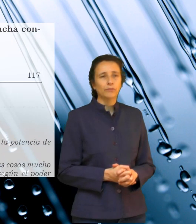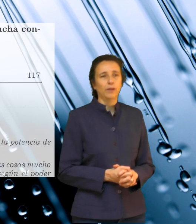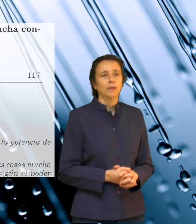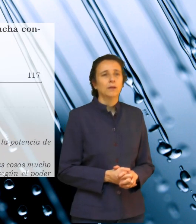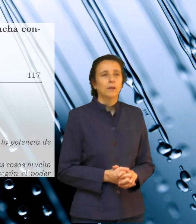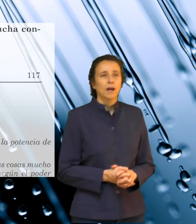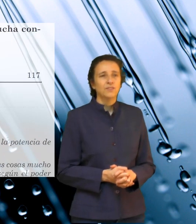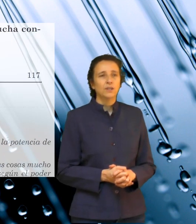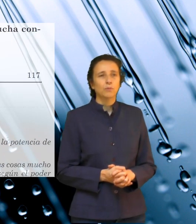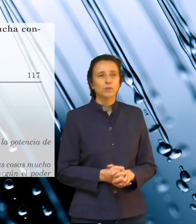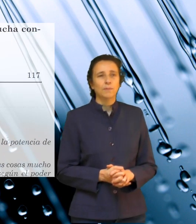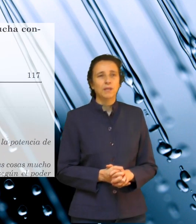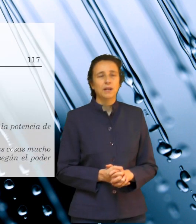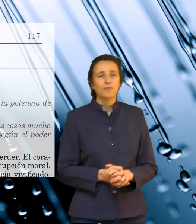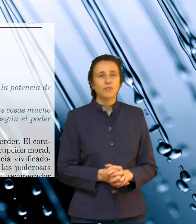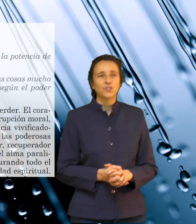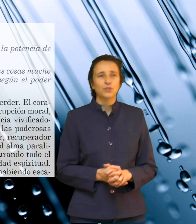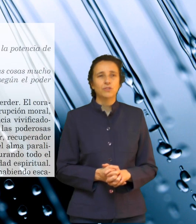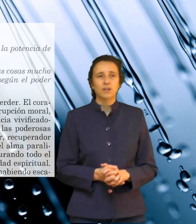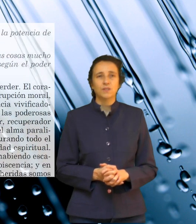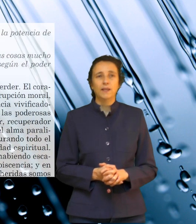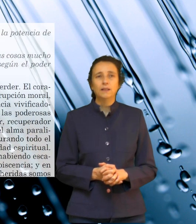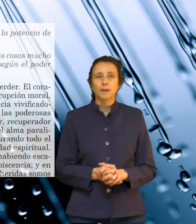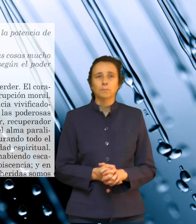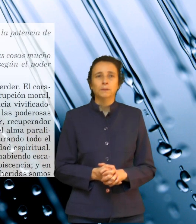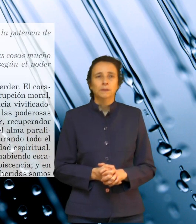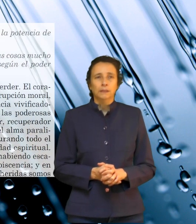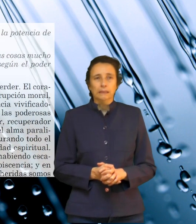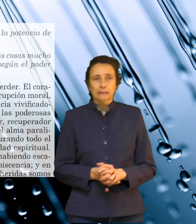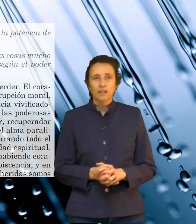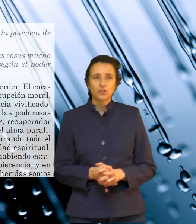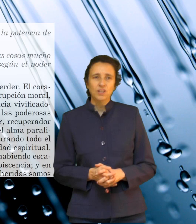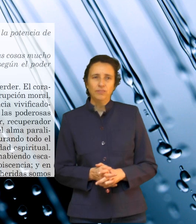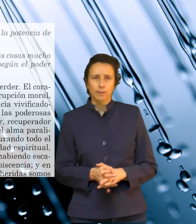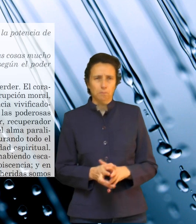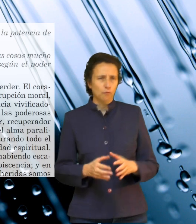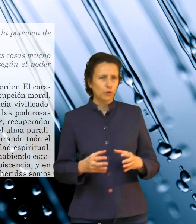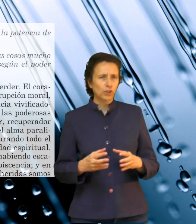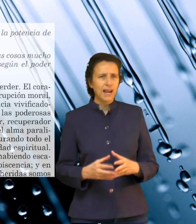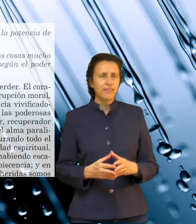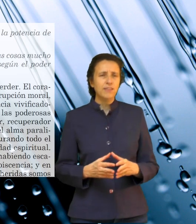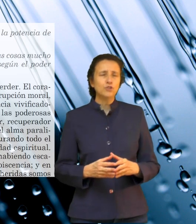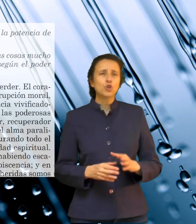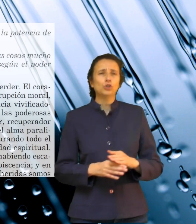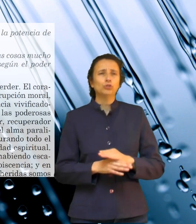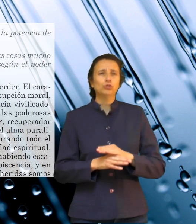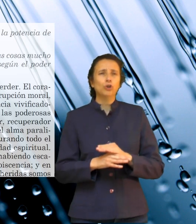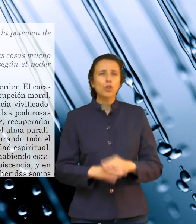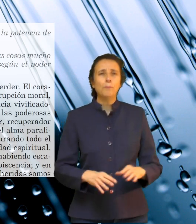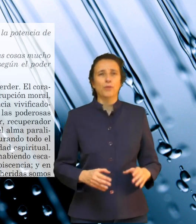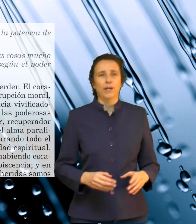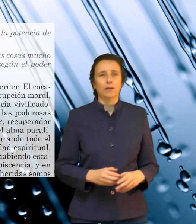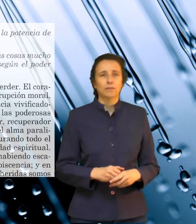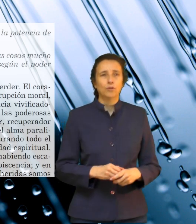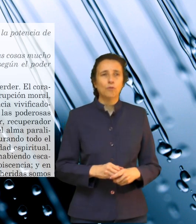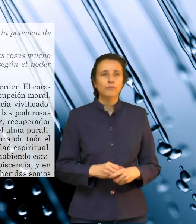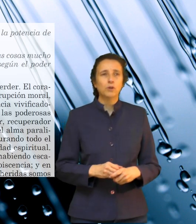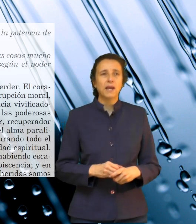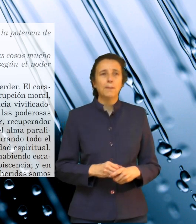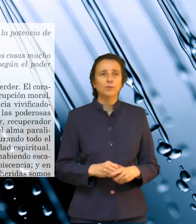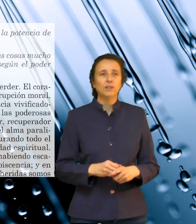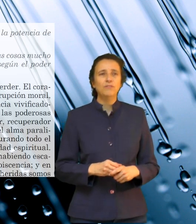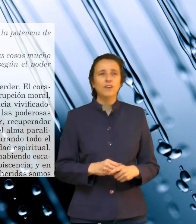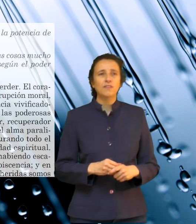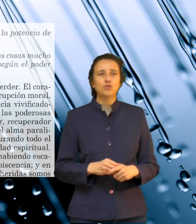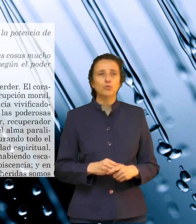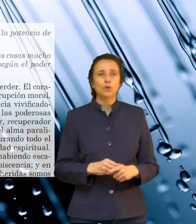Colosenses 1.11, así como también en Efesios 3.20. Se nos dice, fortalecidos con todo poder,